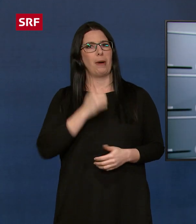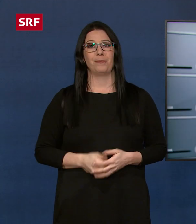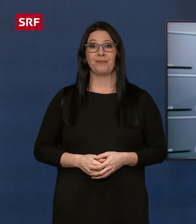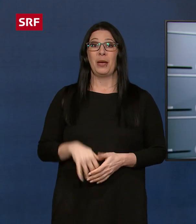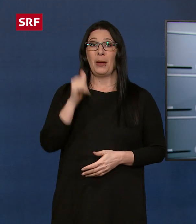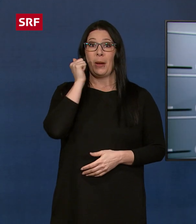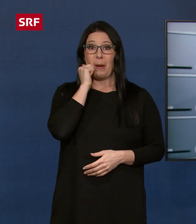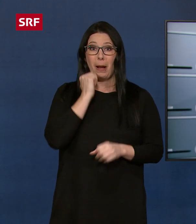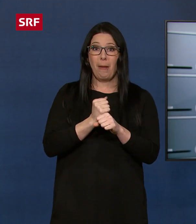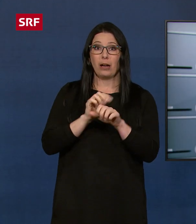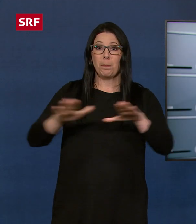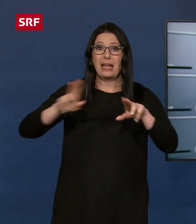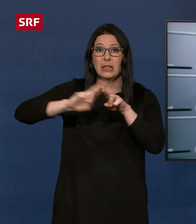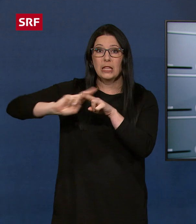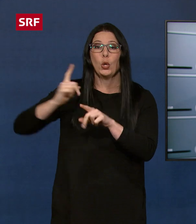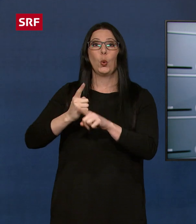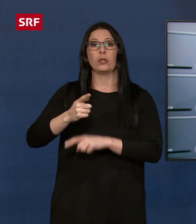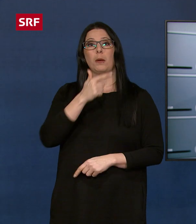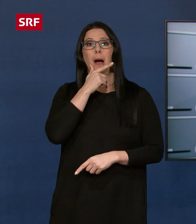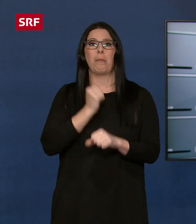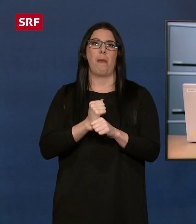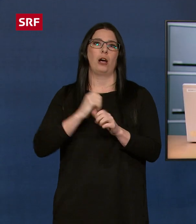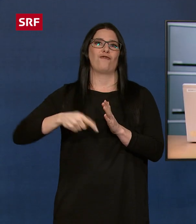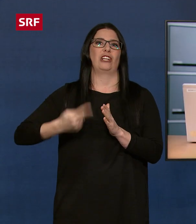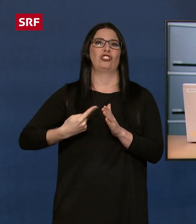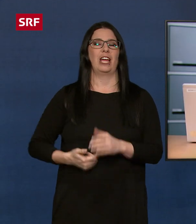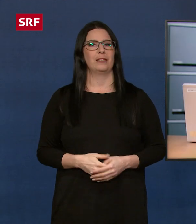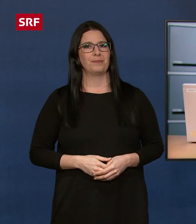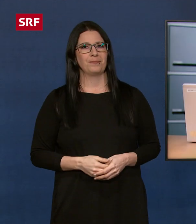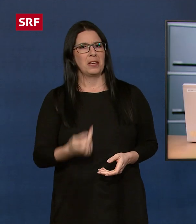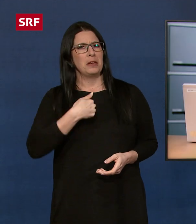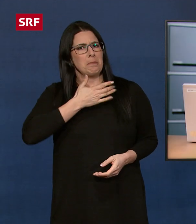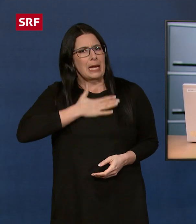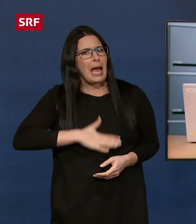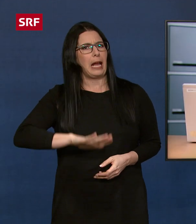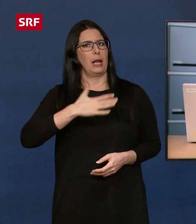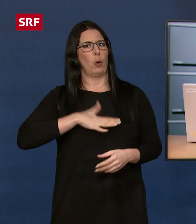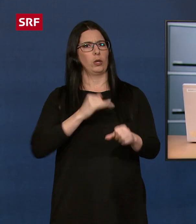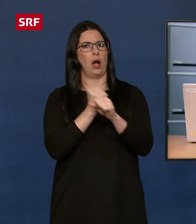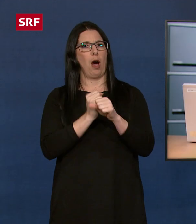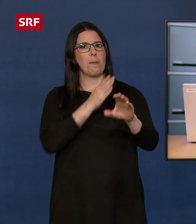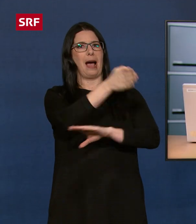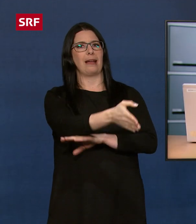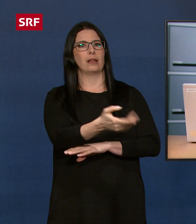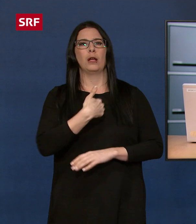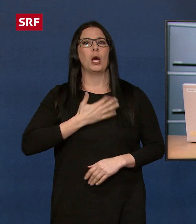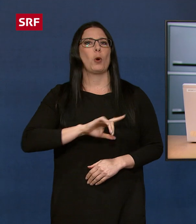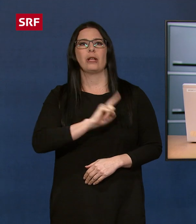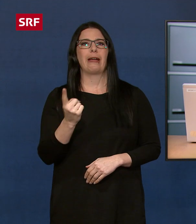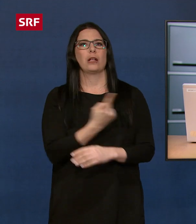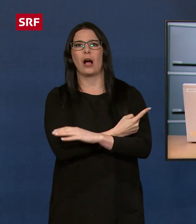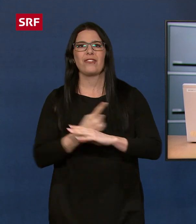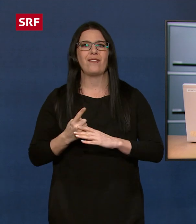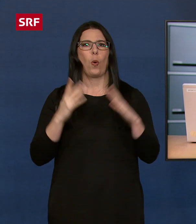und so und Papa waschen. Ich würde schon auch gerne arbeiten gehen. Und ich würde jetzt nicht gerne einfach die ganze Woche